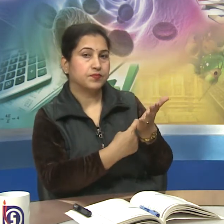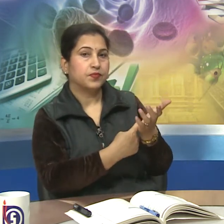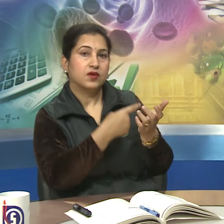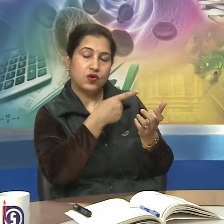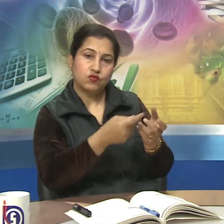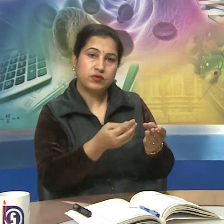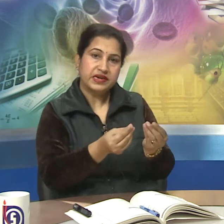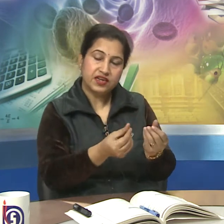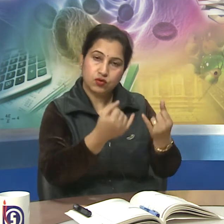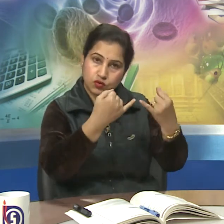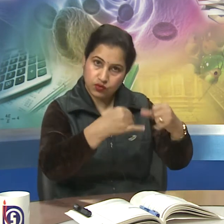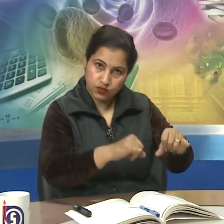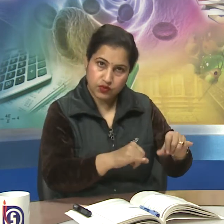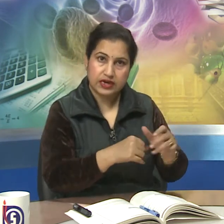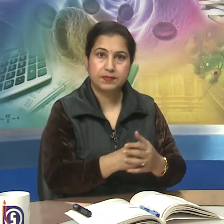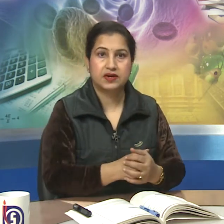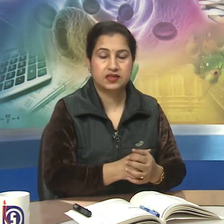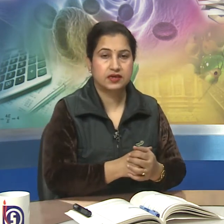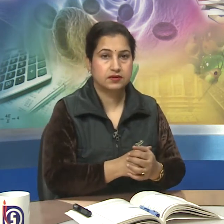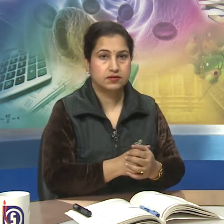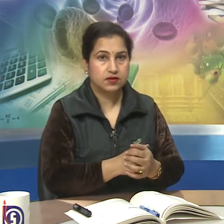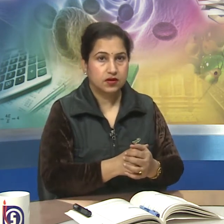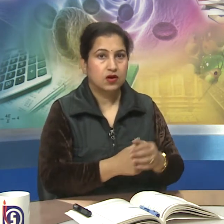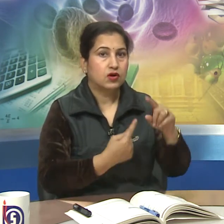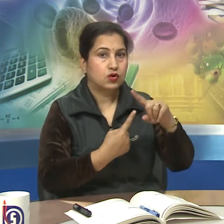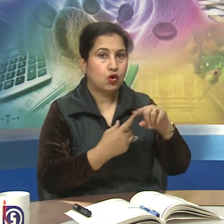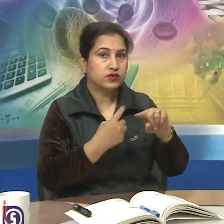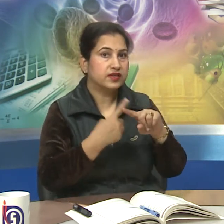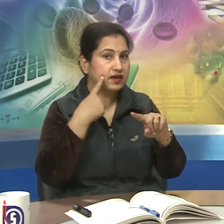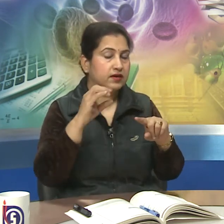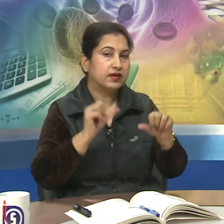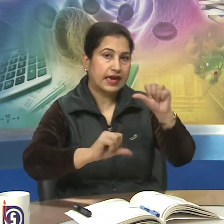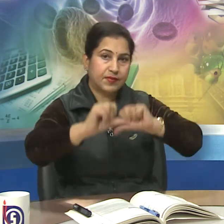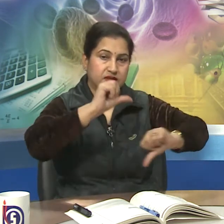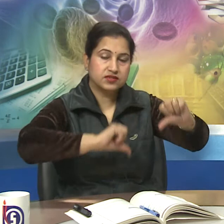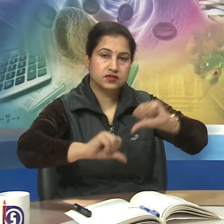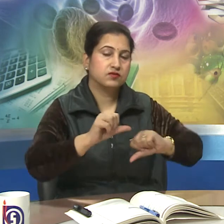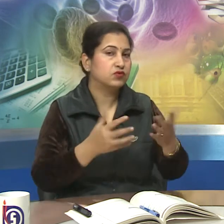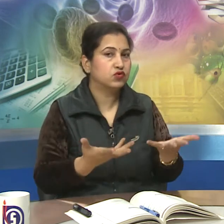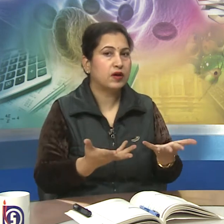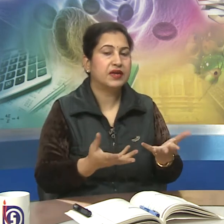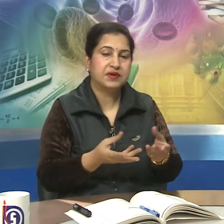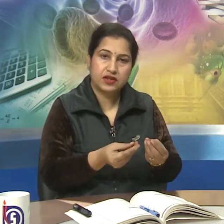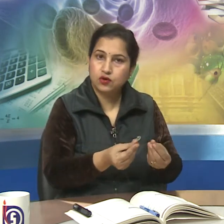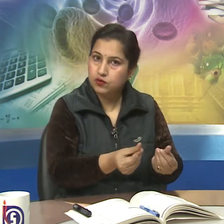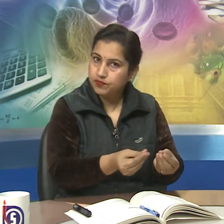वह मिट्टी को खराब करता है टॉक्सिक केमिकल्स वह तो हमारी मिट्टी को